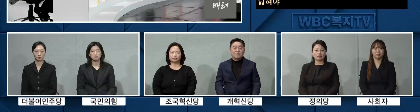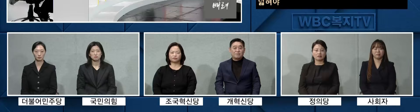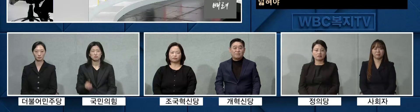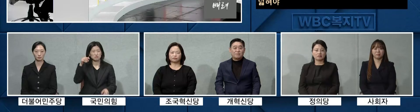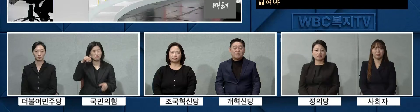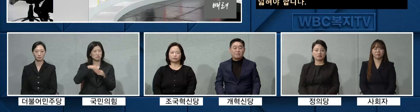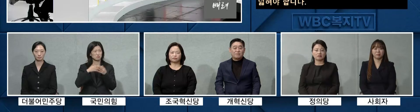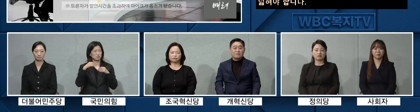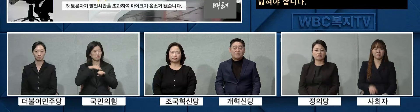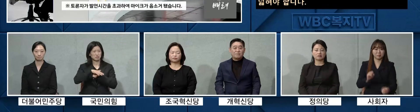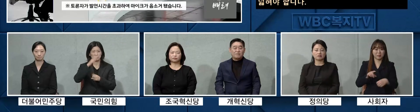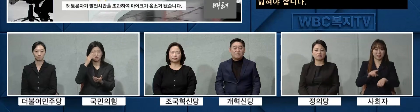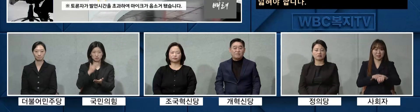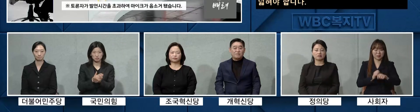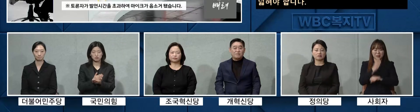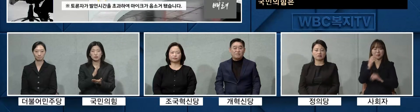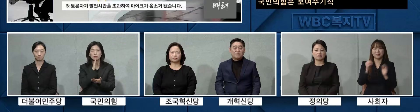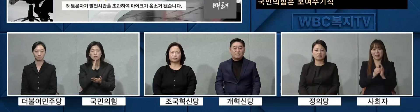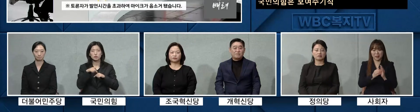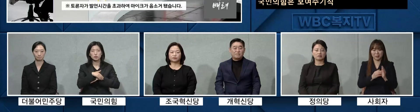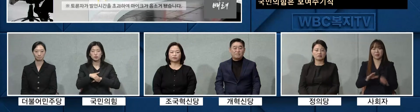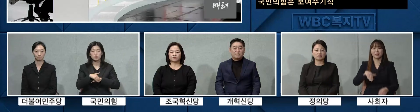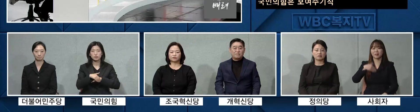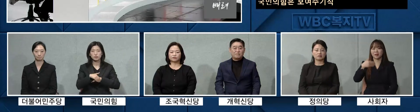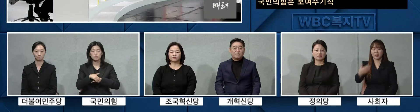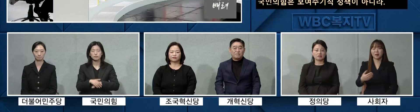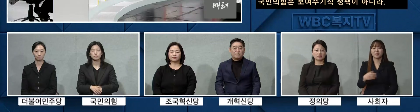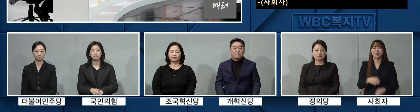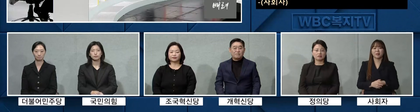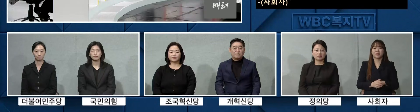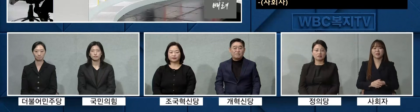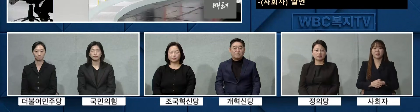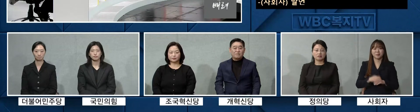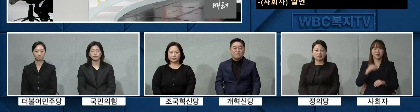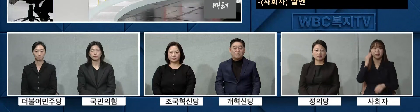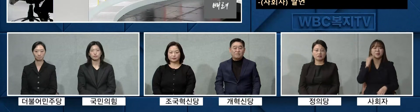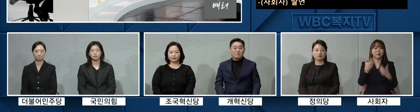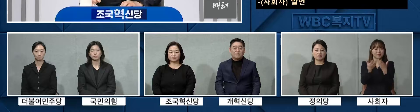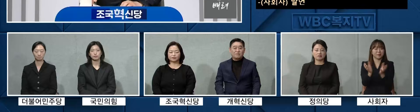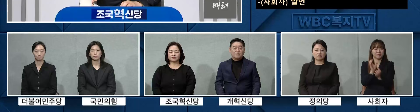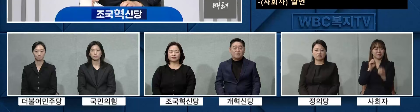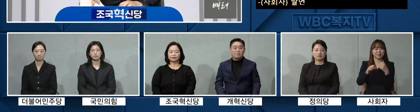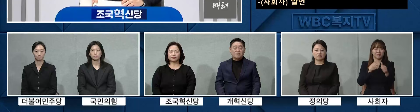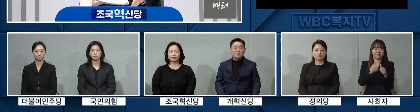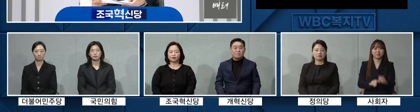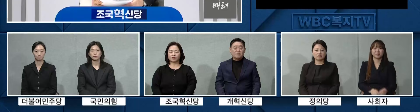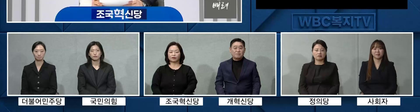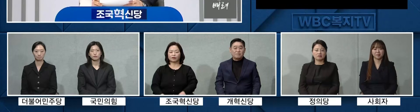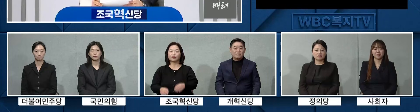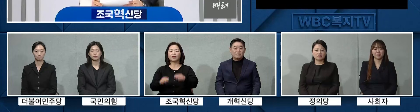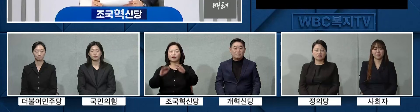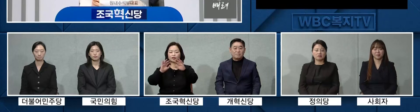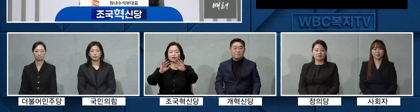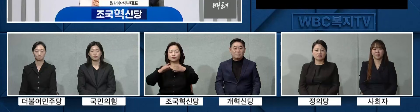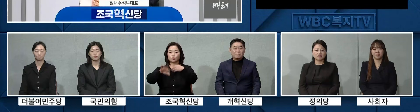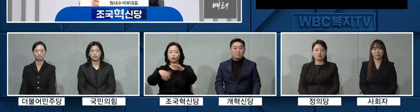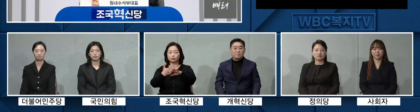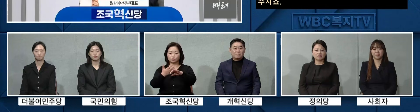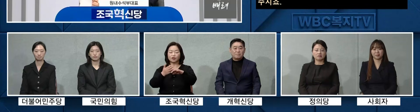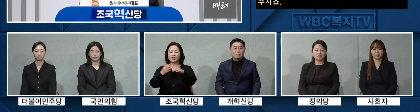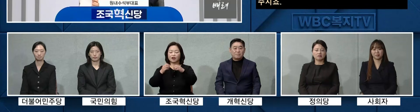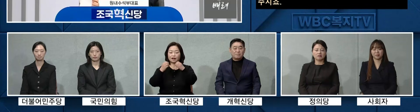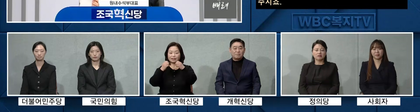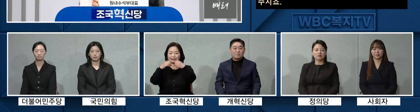시간이 지역 스스로 지났습니다. 이어서 조국혁신당 차규근 의원 답변해 주시죠. 조국혁신당의 제7공화국